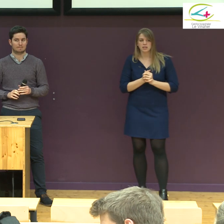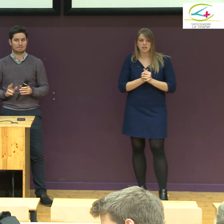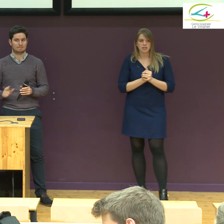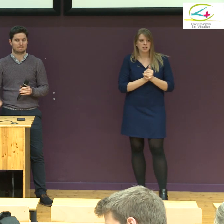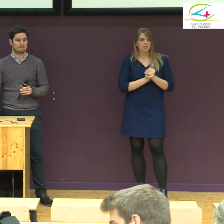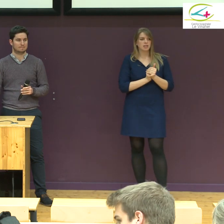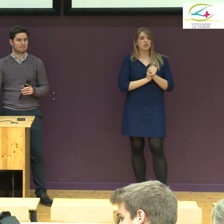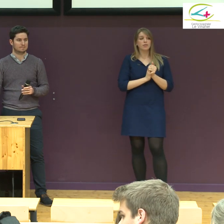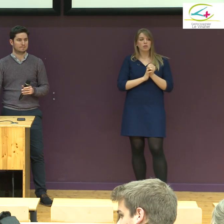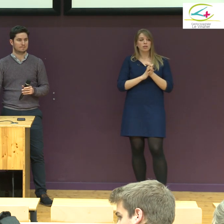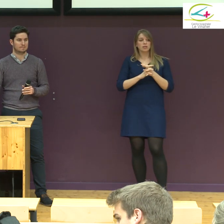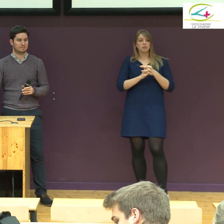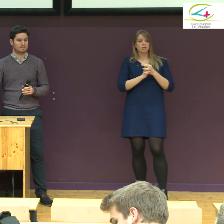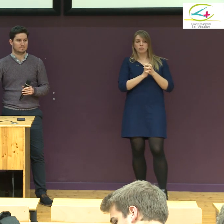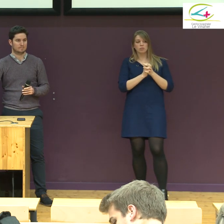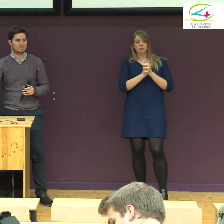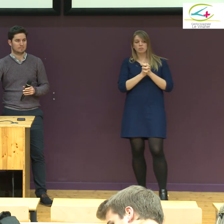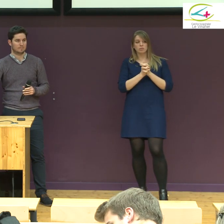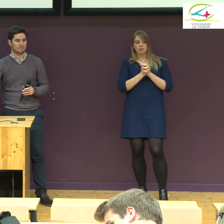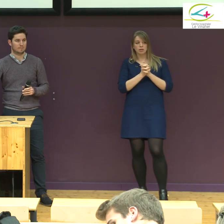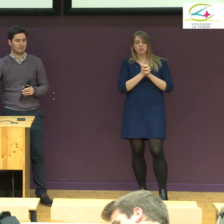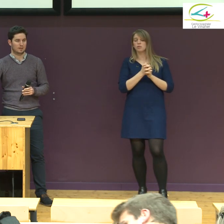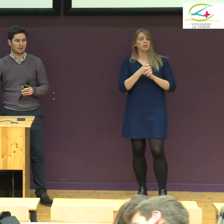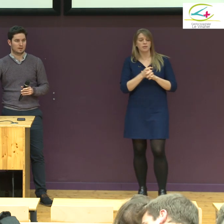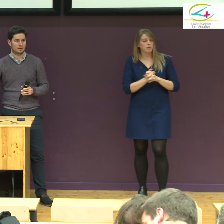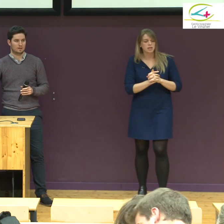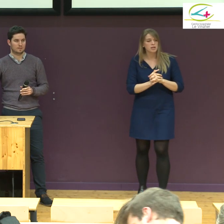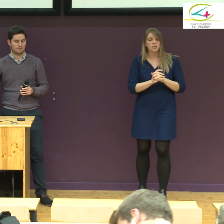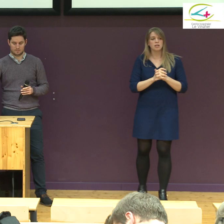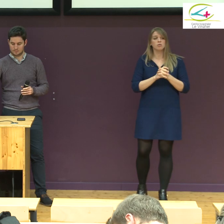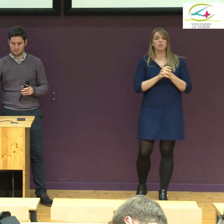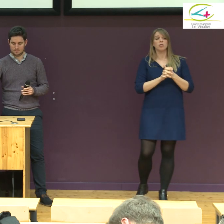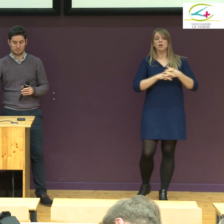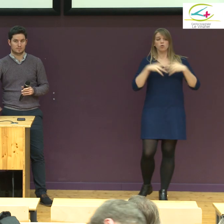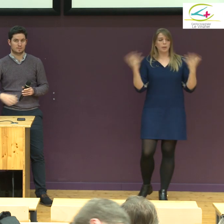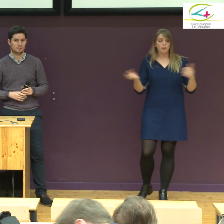Je vois qu'on a des enfants qui sont dans des foyers et